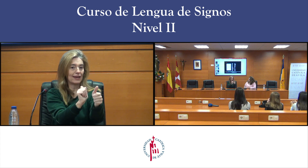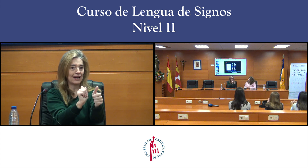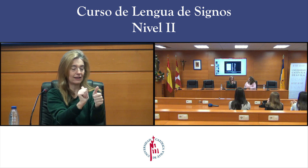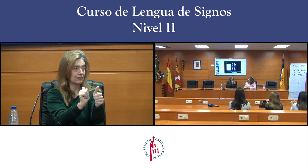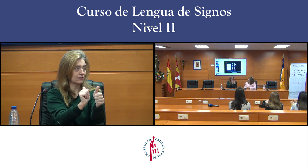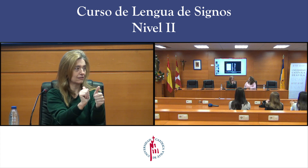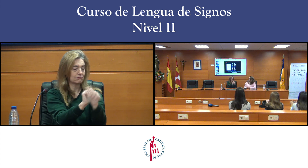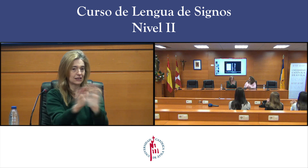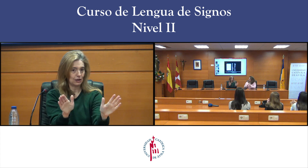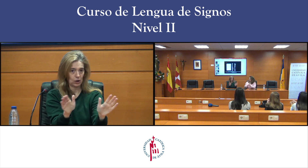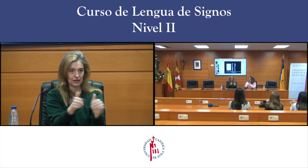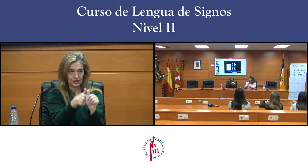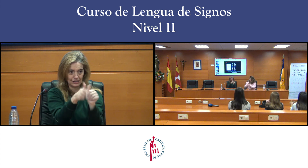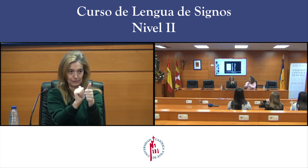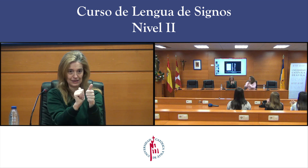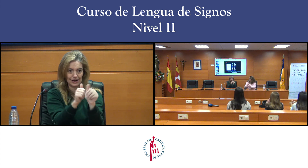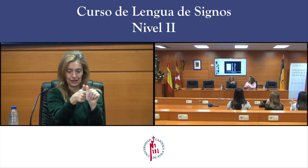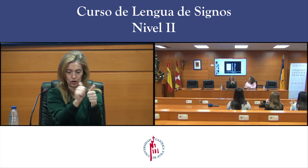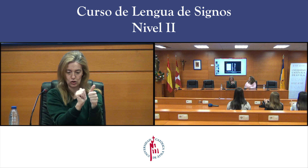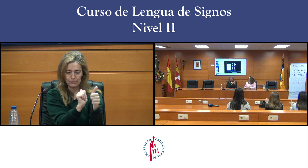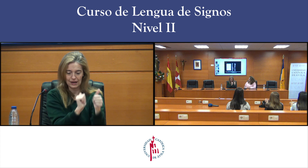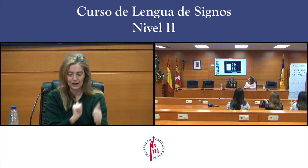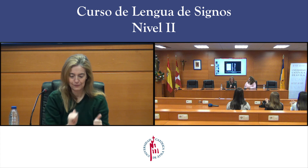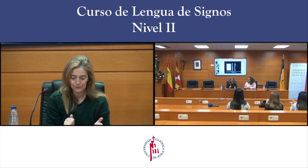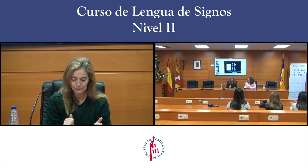imitar vale imitar y copiar igual hablar